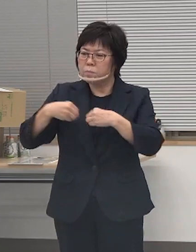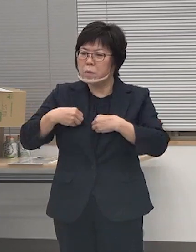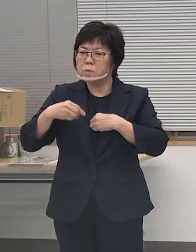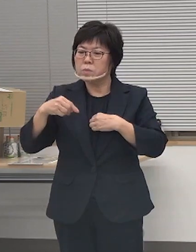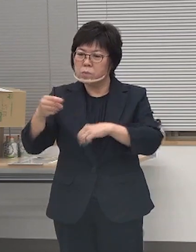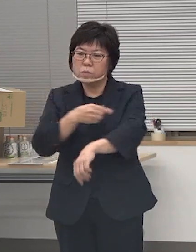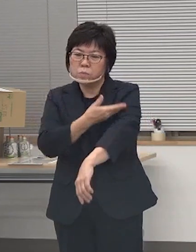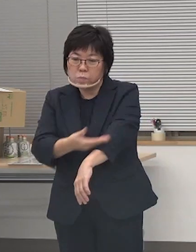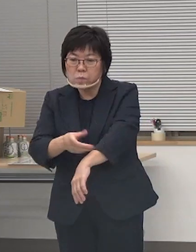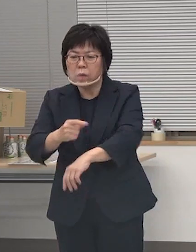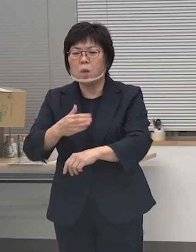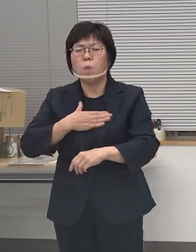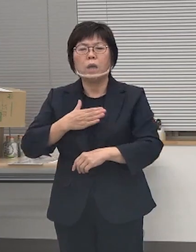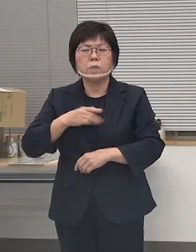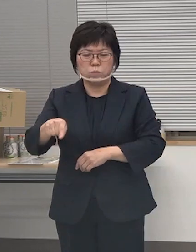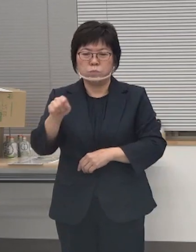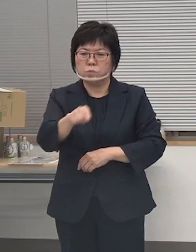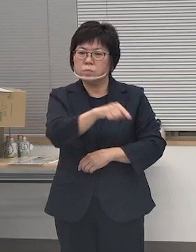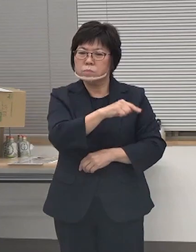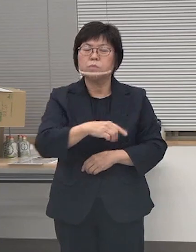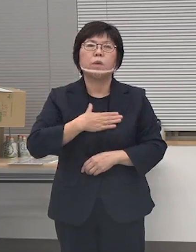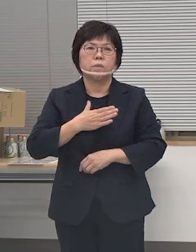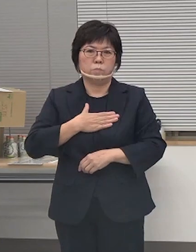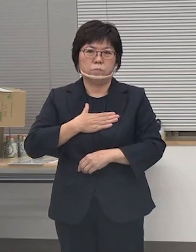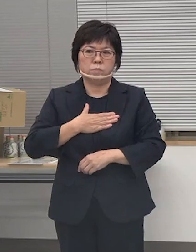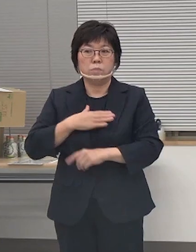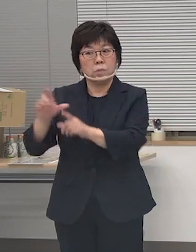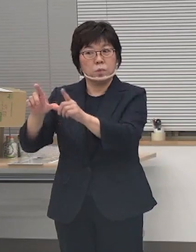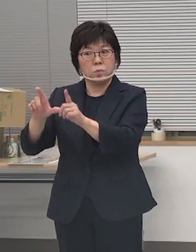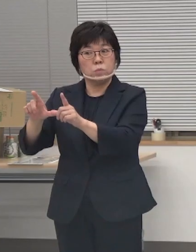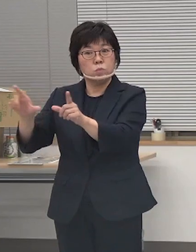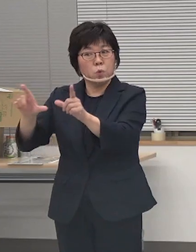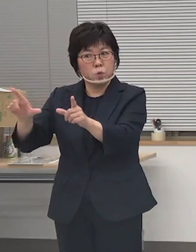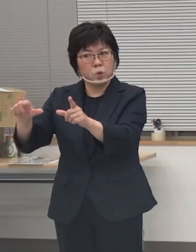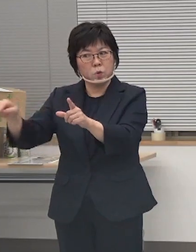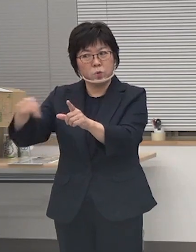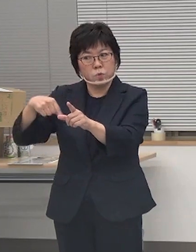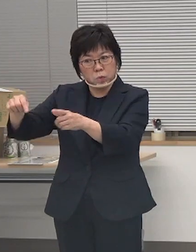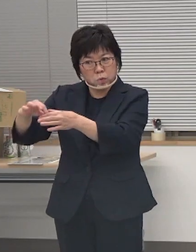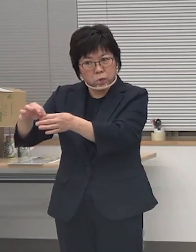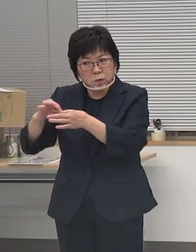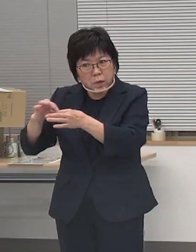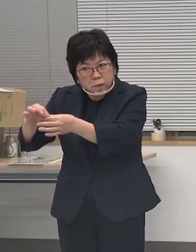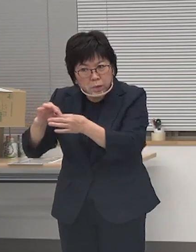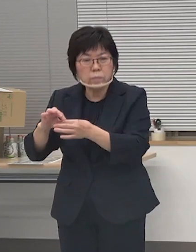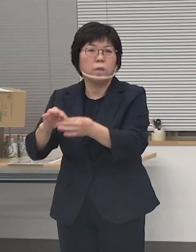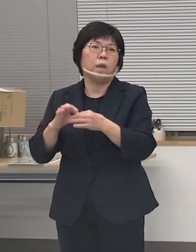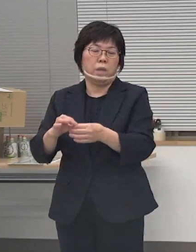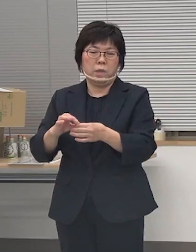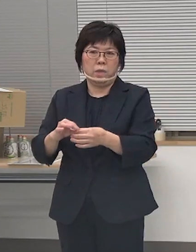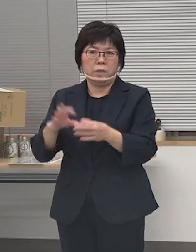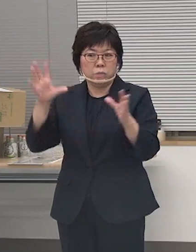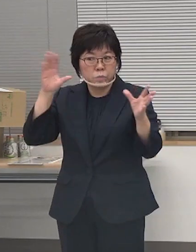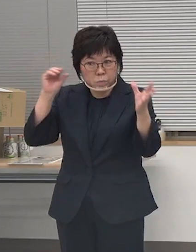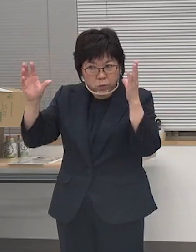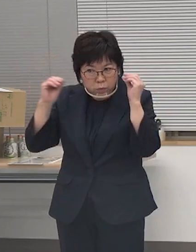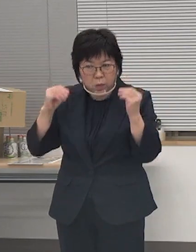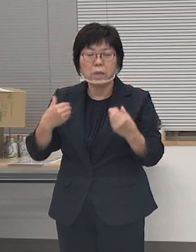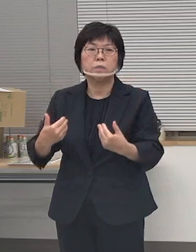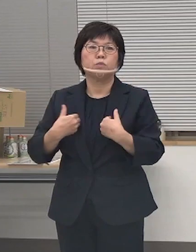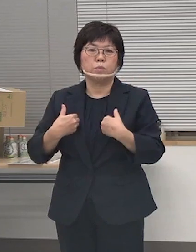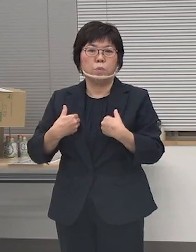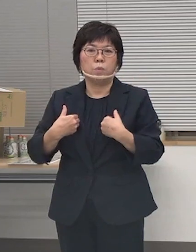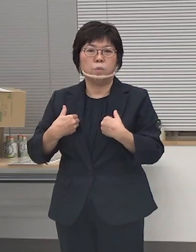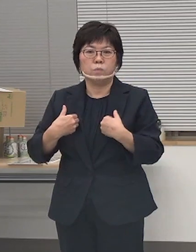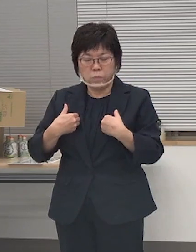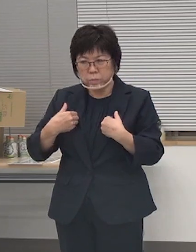である、そしてその一方で東京とはしっかりと連携をするべきであるということが先生方から